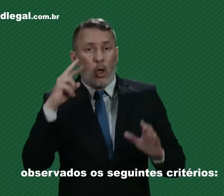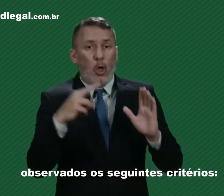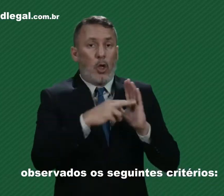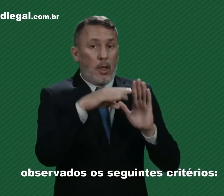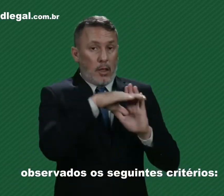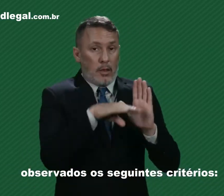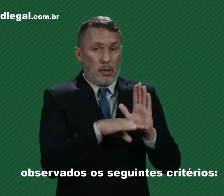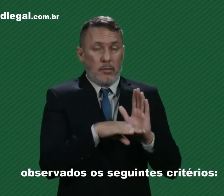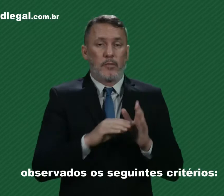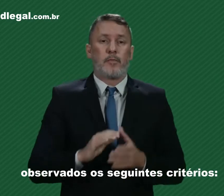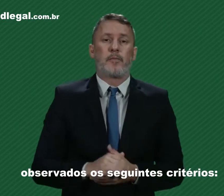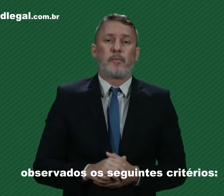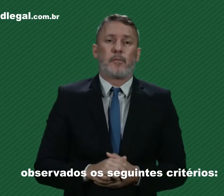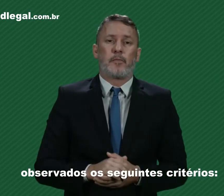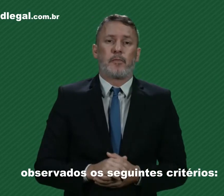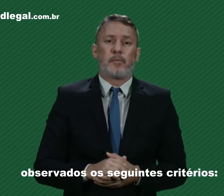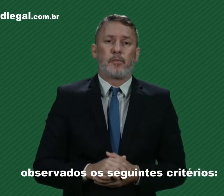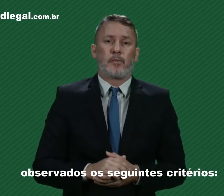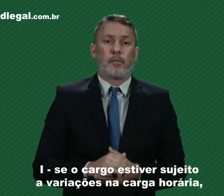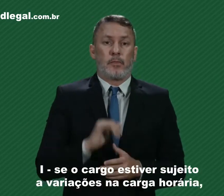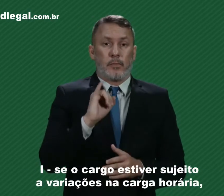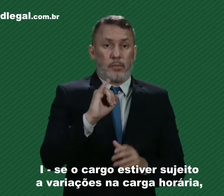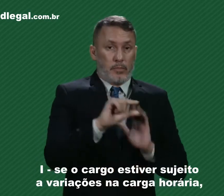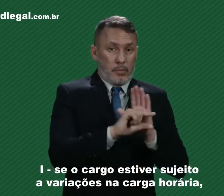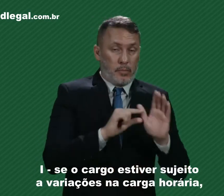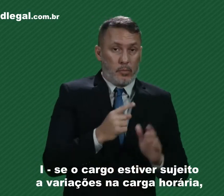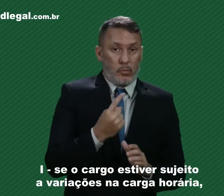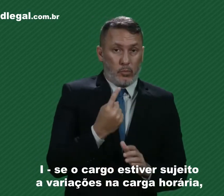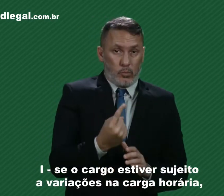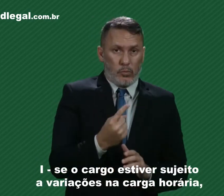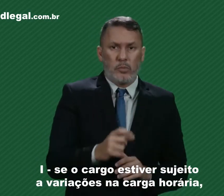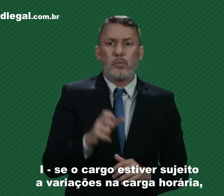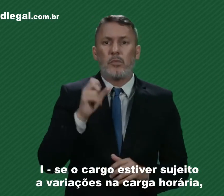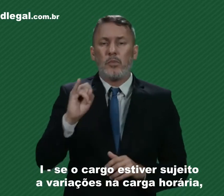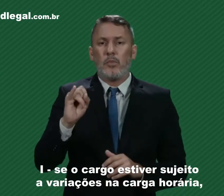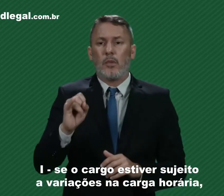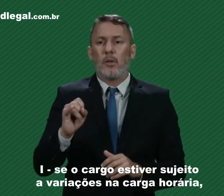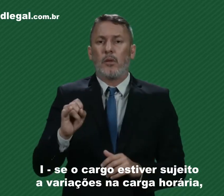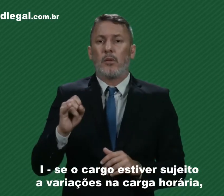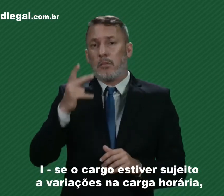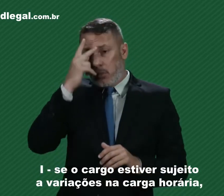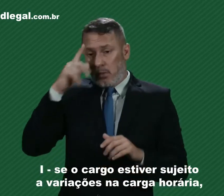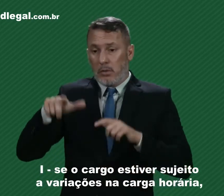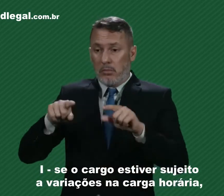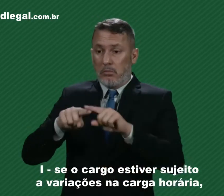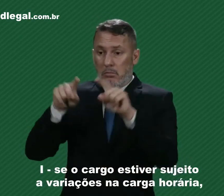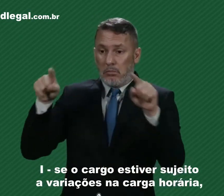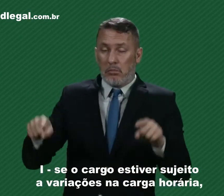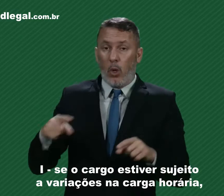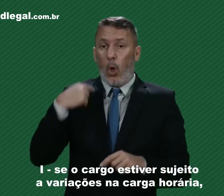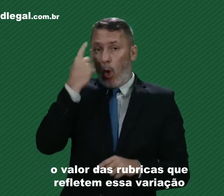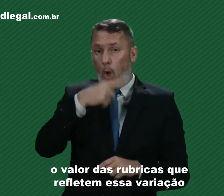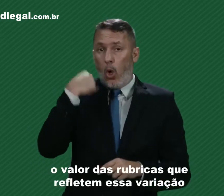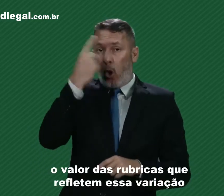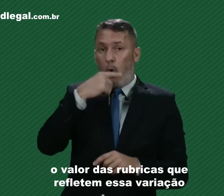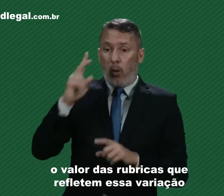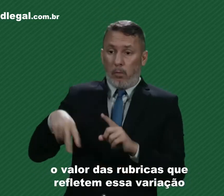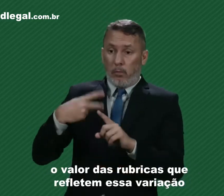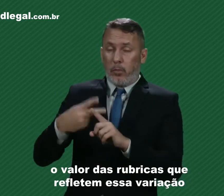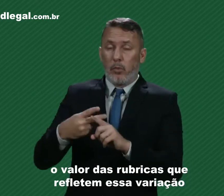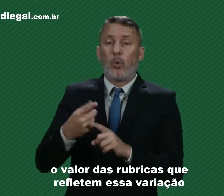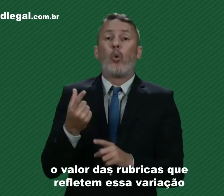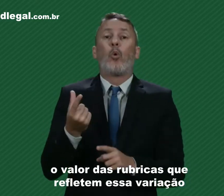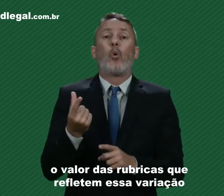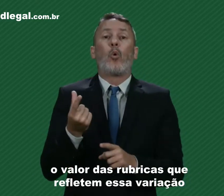os seguintes critérios. Inciso 1. Se o cargo estiver sujeito a variações na carga horária, o valor